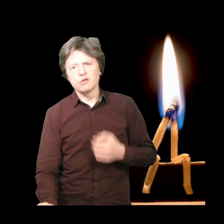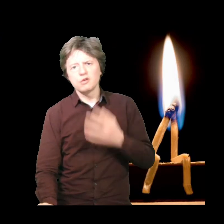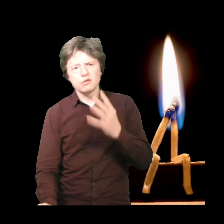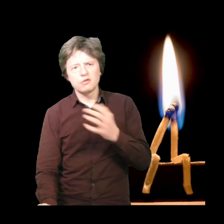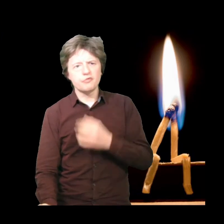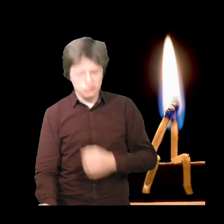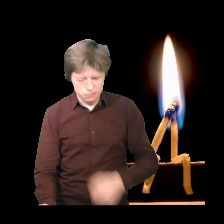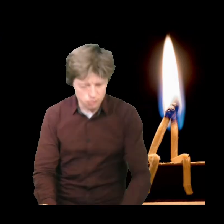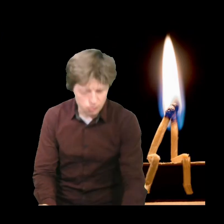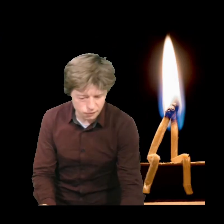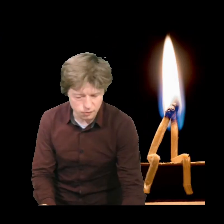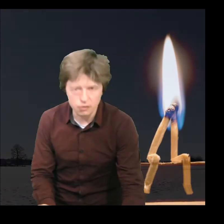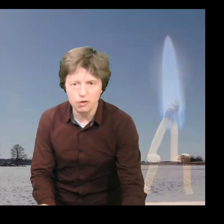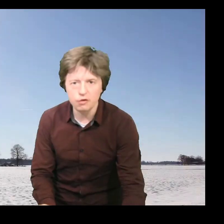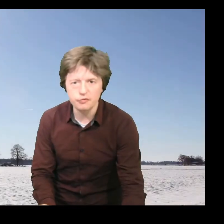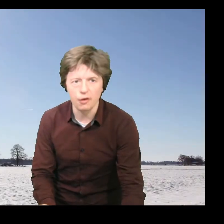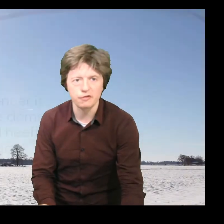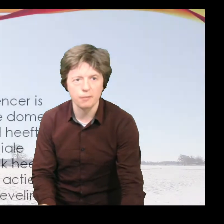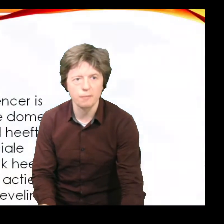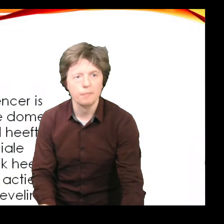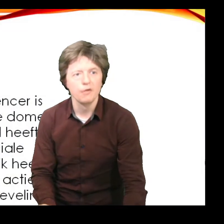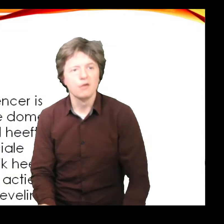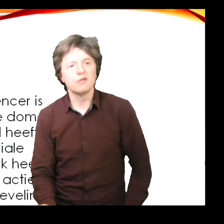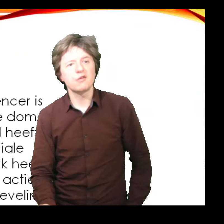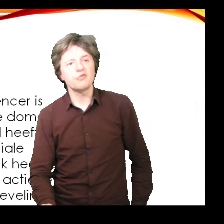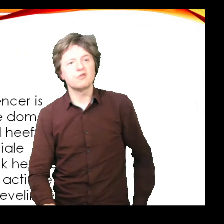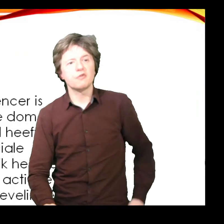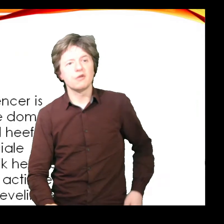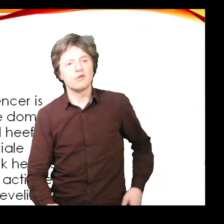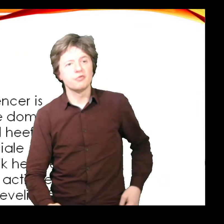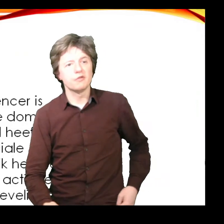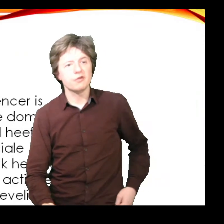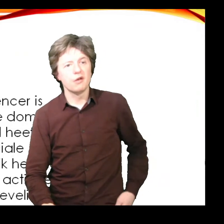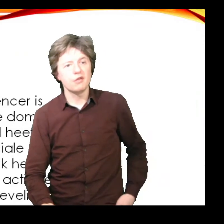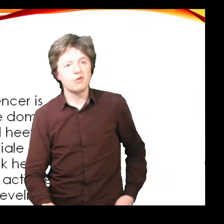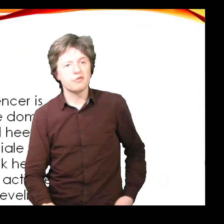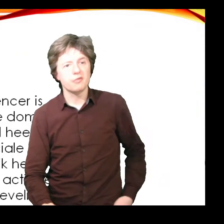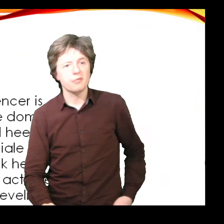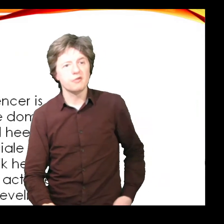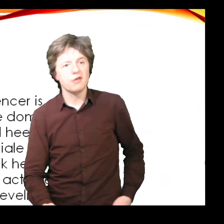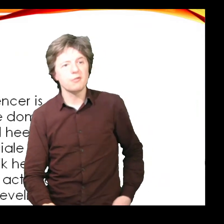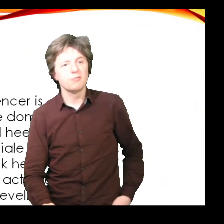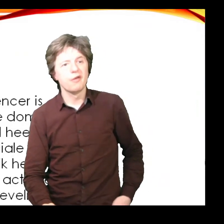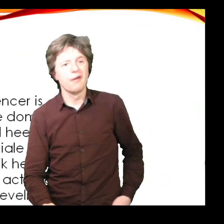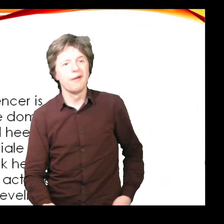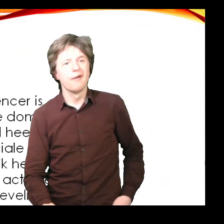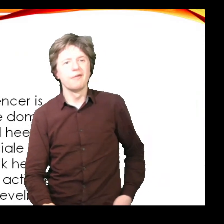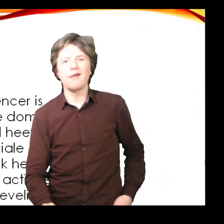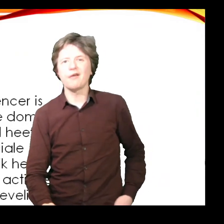De definitie van een influencer. De definitie van een influencer. Let u even op, dames en heren. Hierna is school